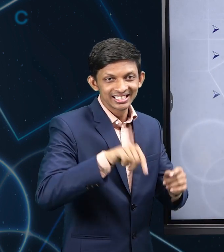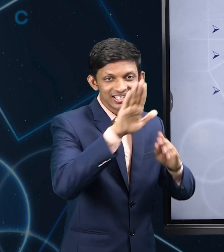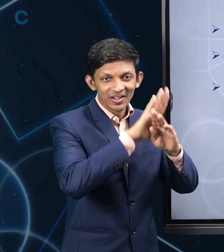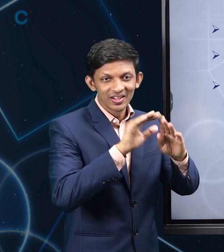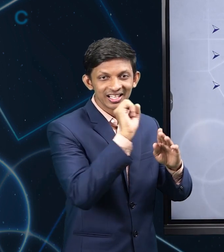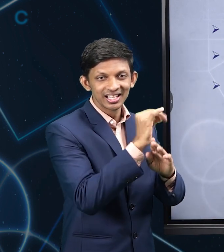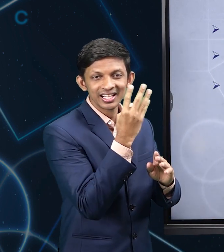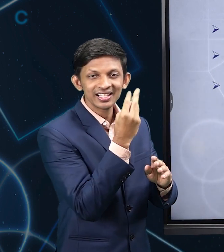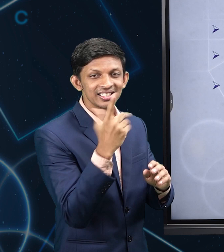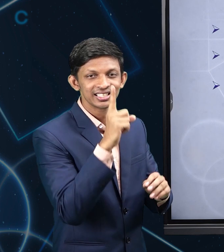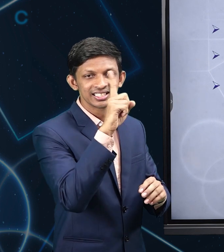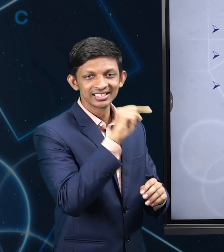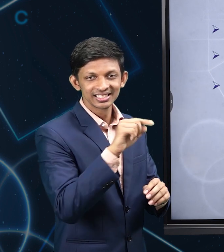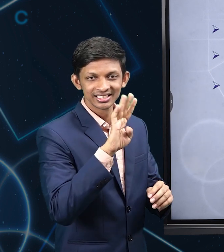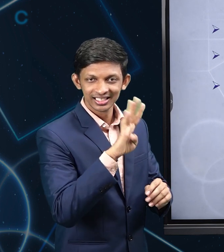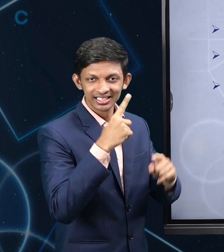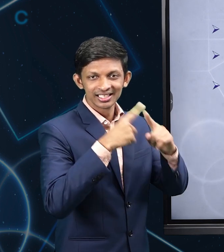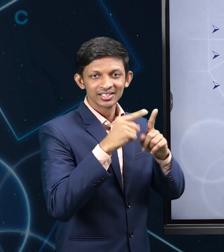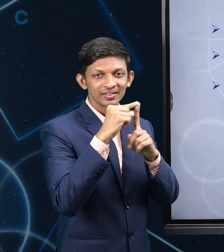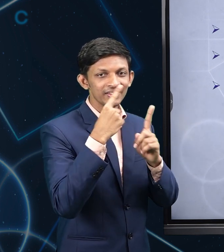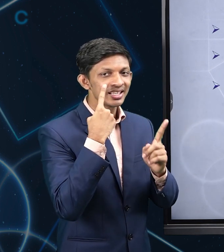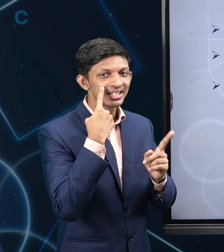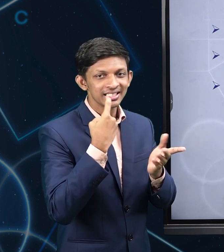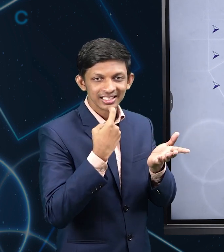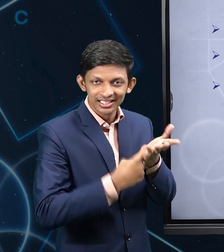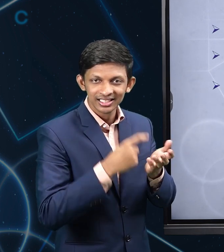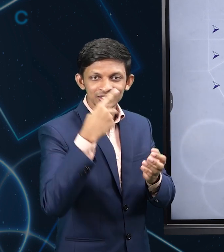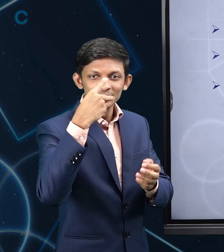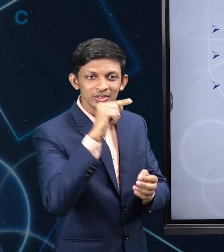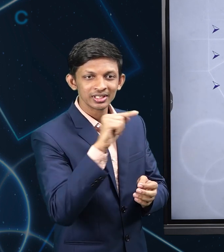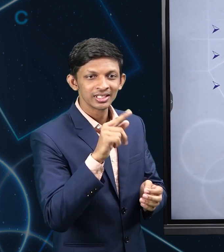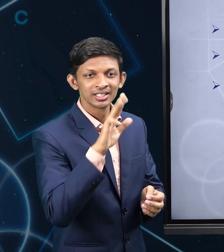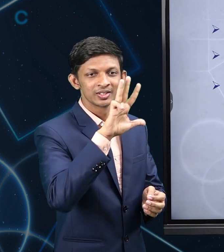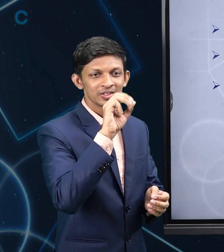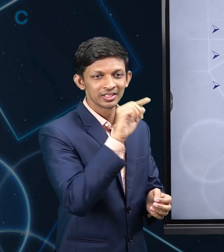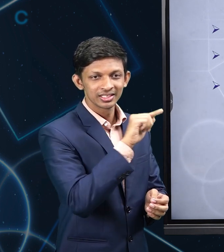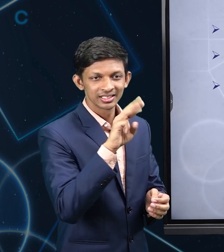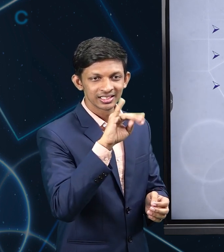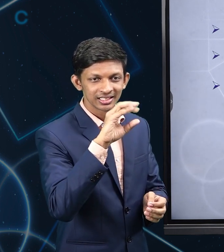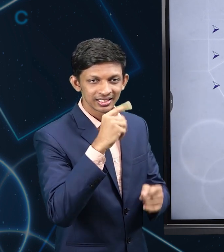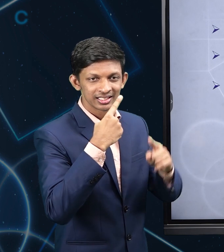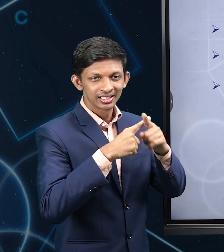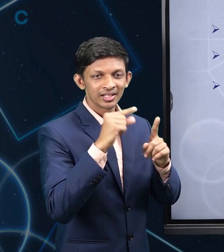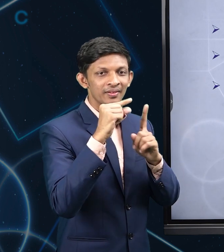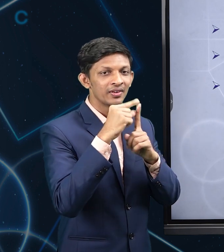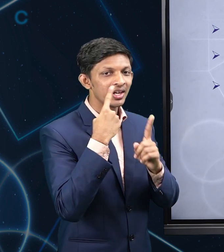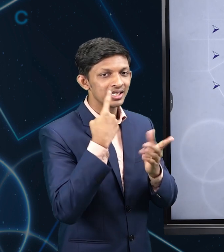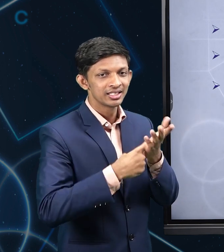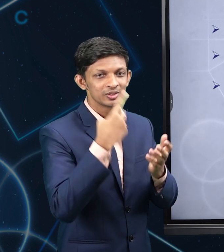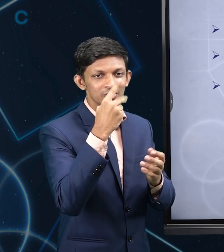ಚತುರ್ಭುಜದ ವಿಸ್ತೀರ್ಣ = 1/4 ಇಂಟು πr² = 90 ಡಿಗ್ರಿ / 360 ಡಿಗ್ರಿ